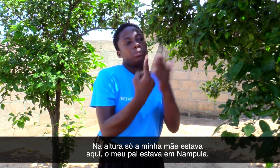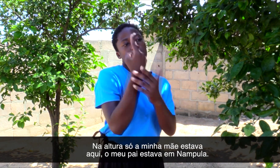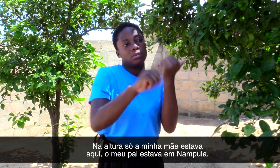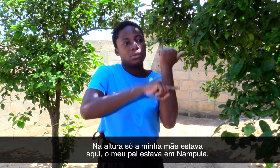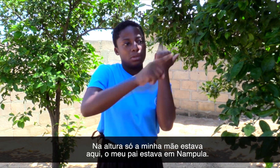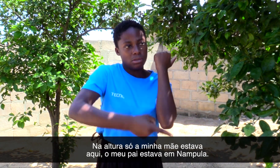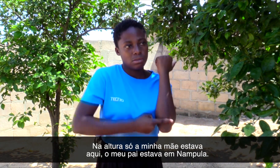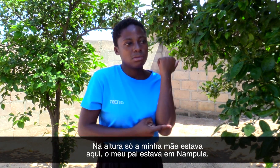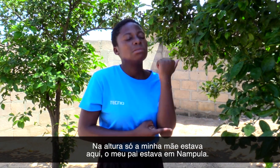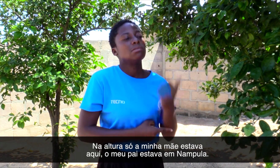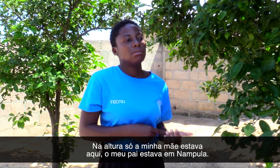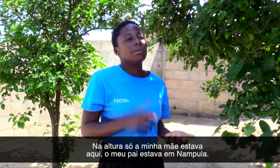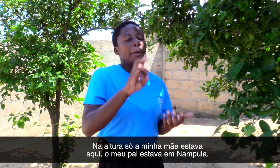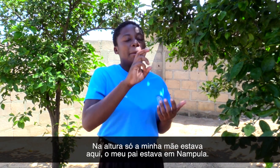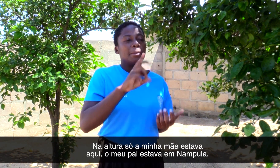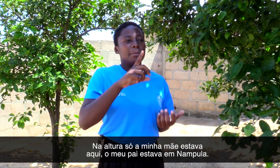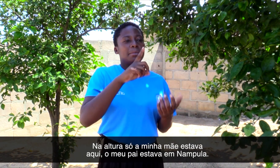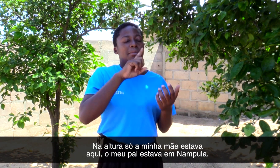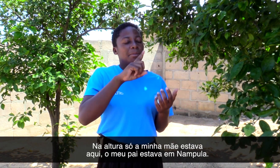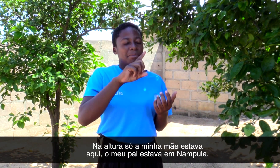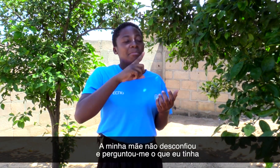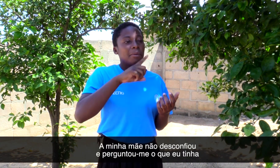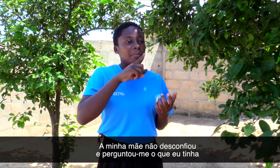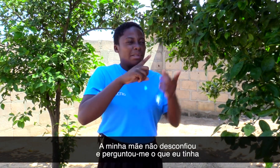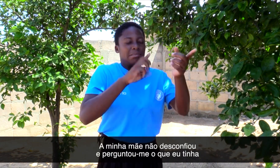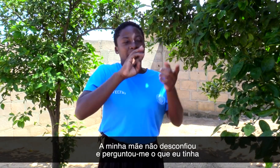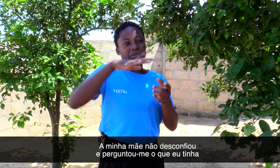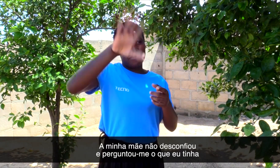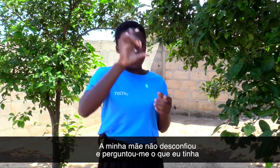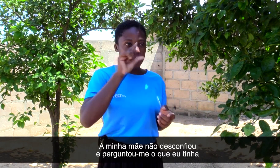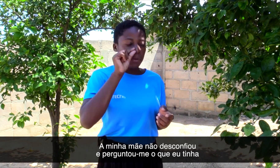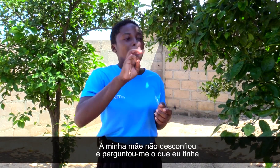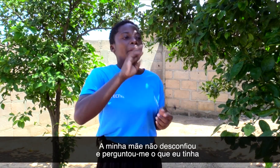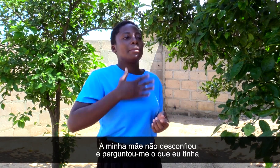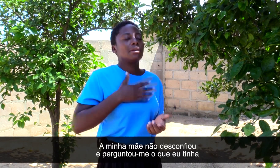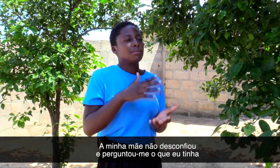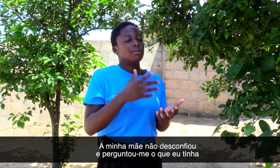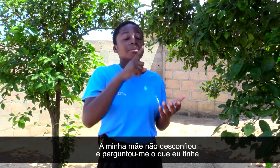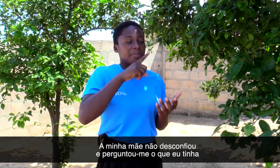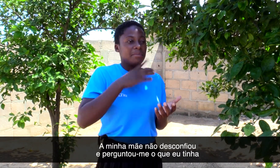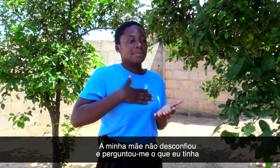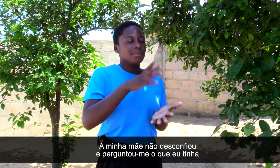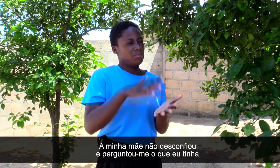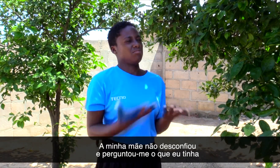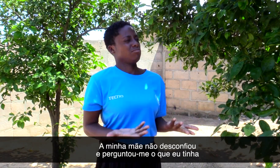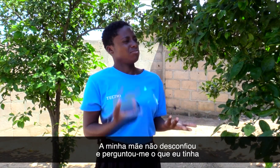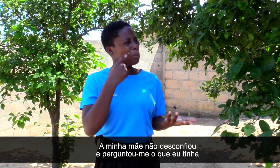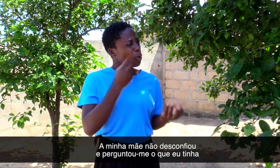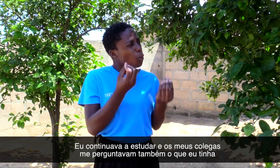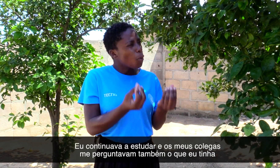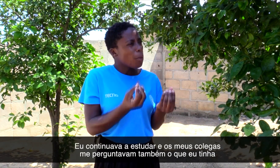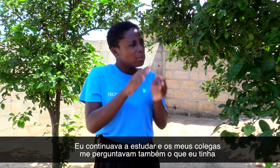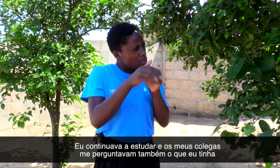minha mãe estava aqui. O meu pai estava em Nampula. A minha mãe não desconfiou e perguntou-me o que eu